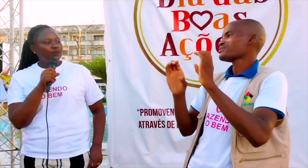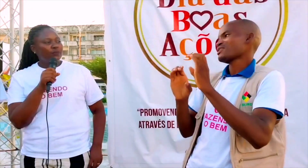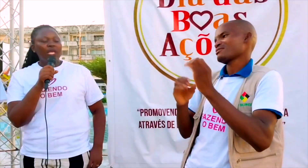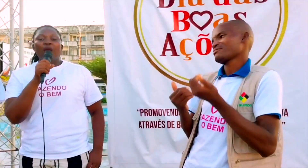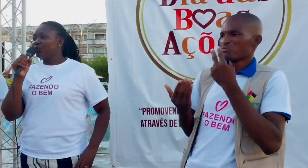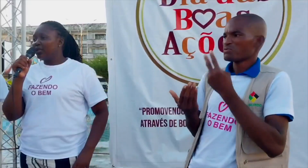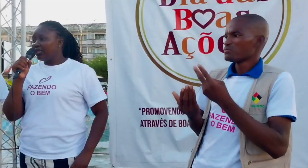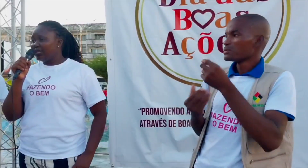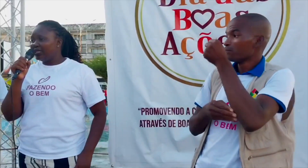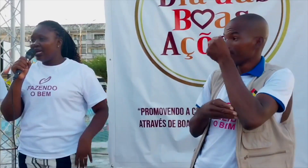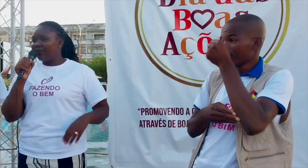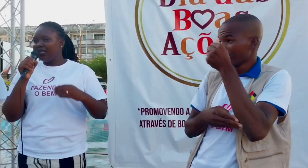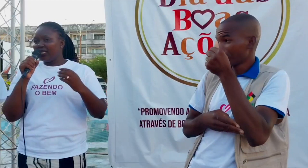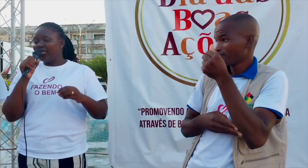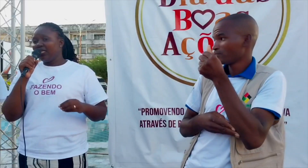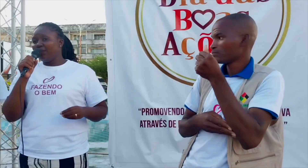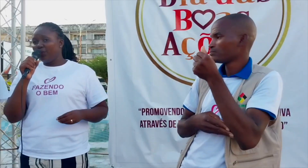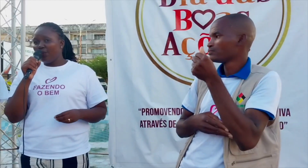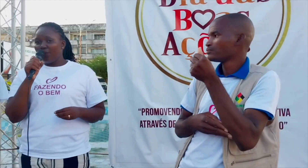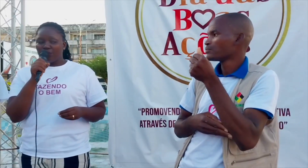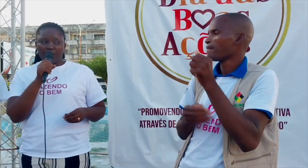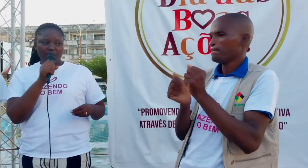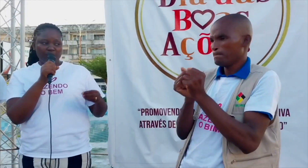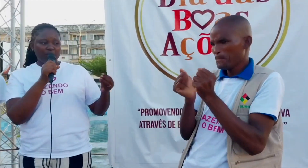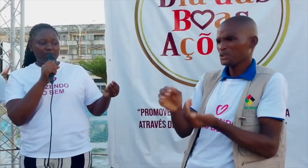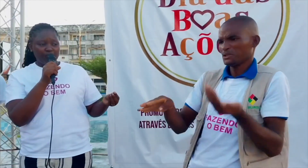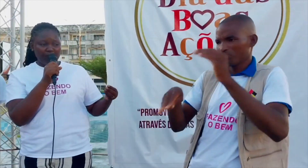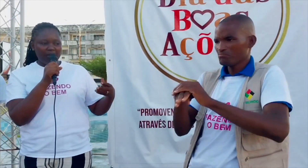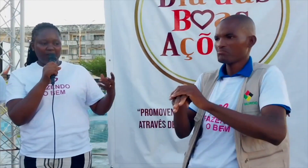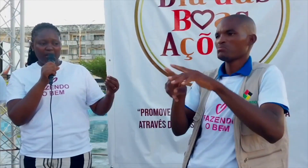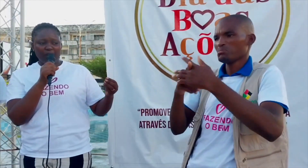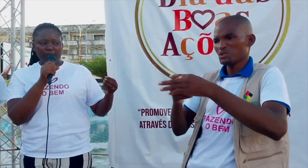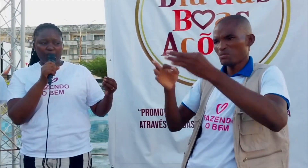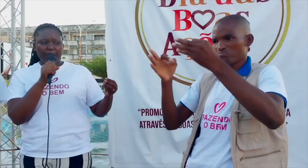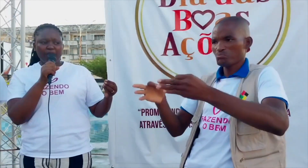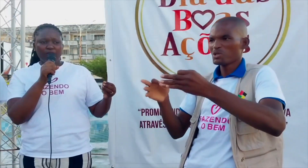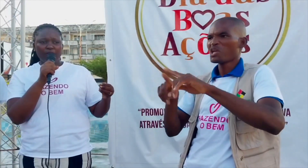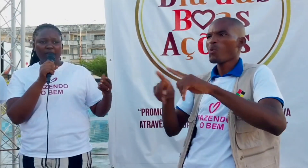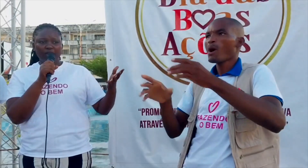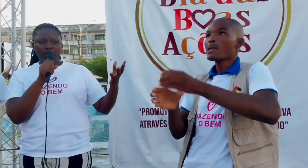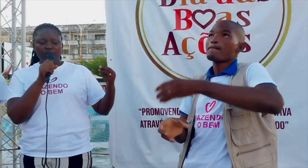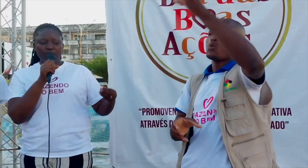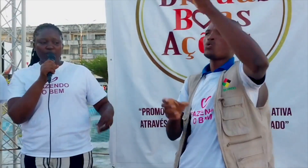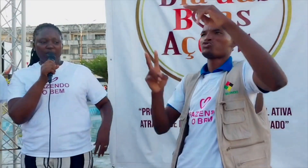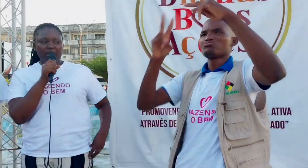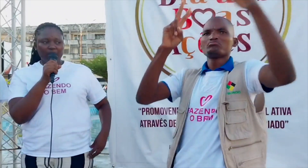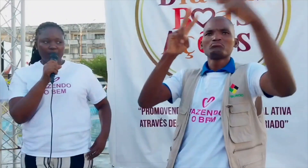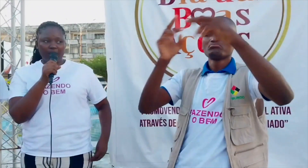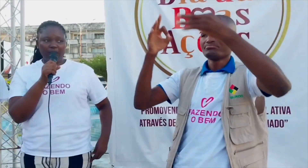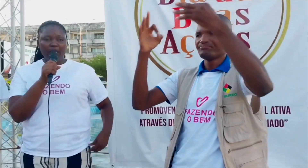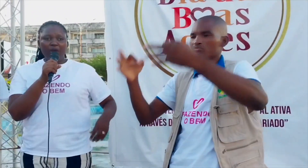O curso de eletricidade, mas assim que terminou o curso, as pessoas ficaram preocupadas com como é que nós vamos comunicar com ele.